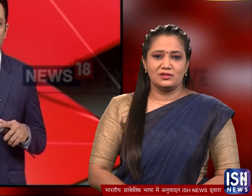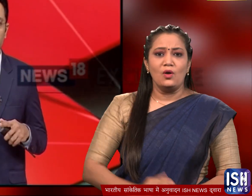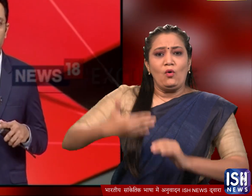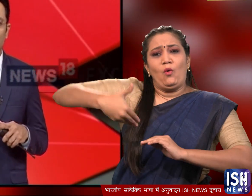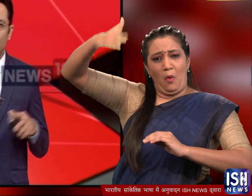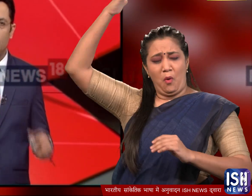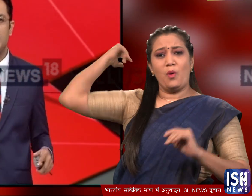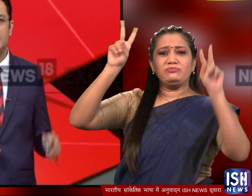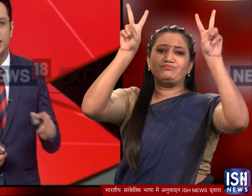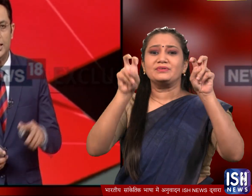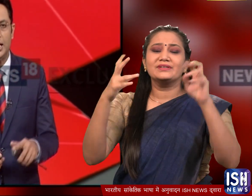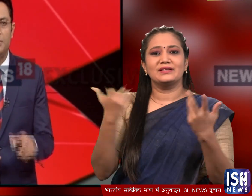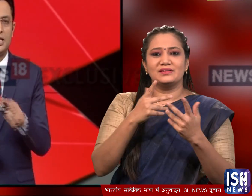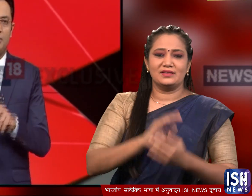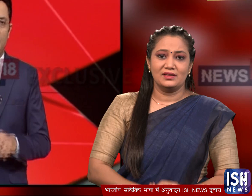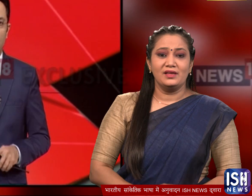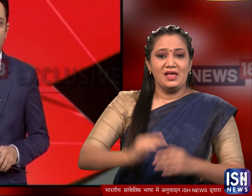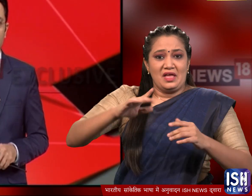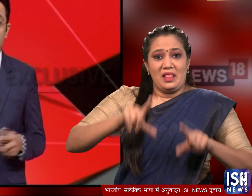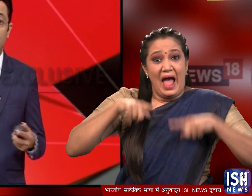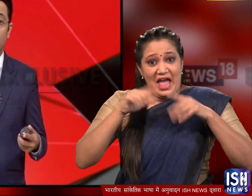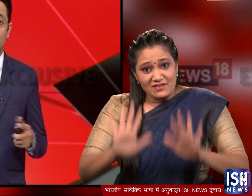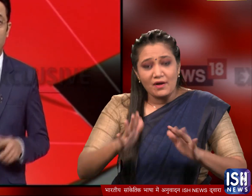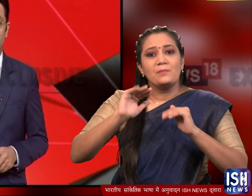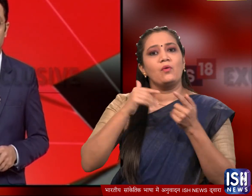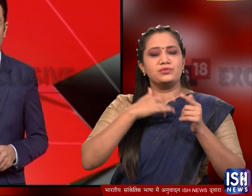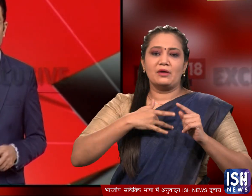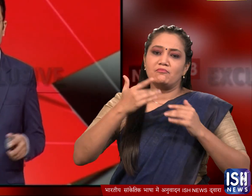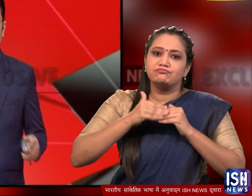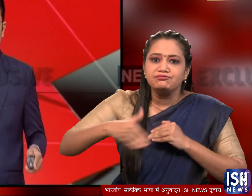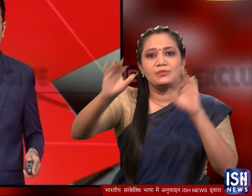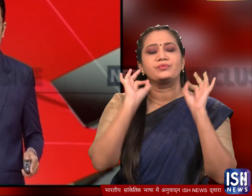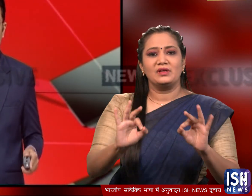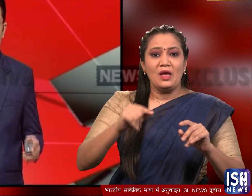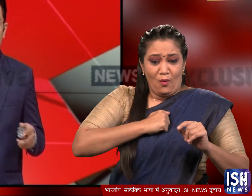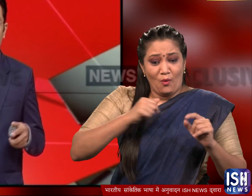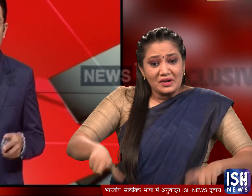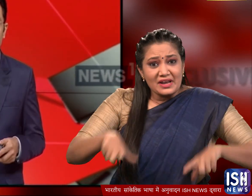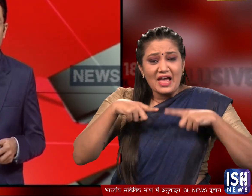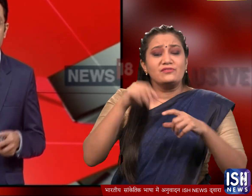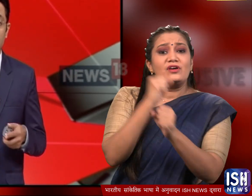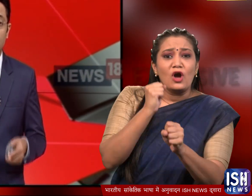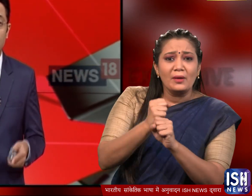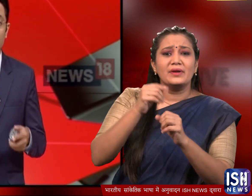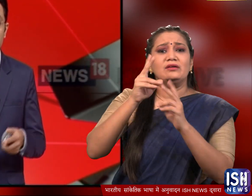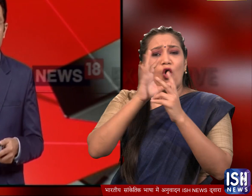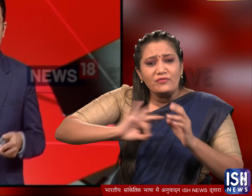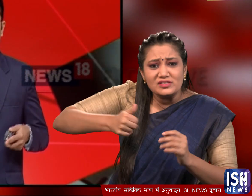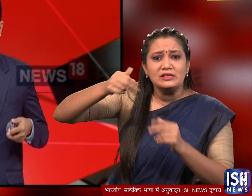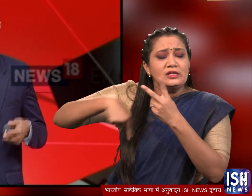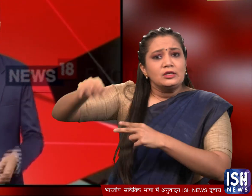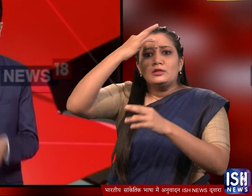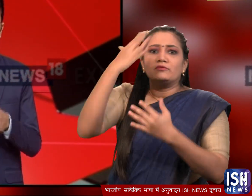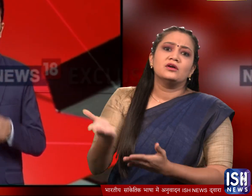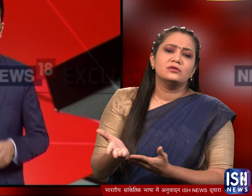लोगों ने तो पुरखों की इस नसीहत का भी मजाक बना डाला है कि जान है तो जहान है। अब तो हाल यह है कि हमारी जान बचाने के लिए सरकार और प्रशासन